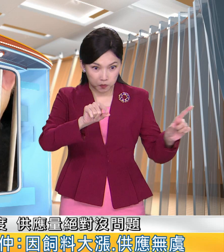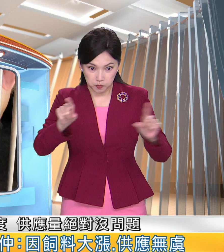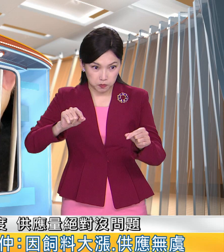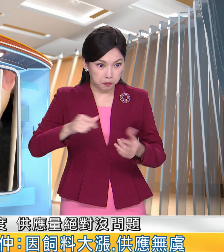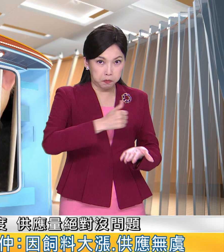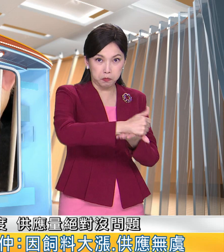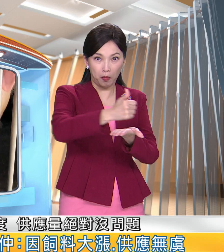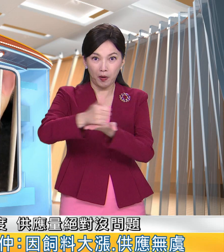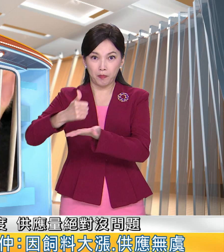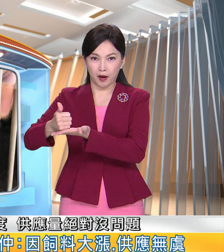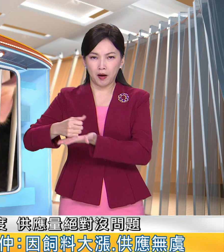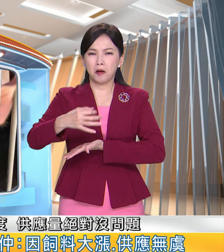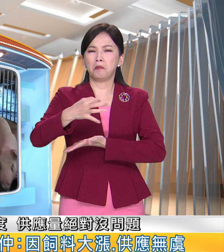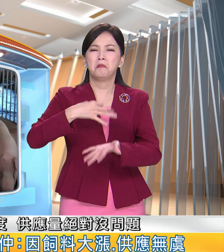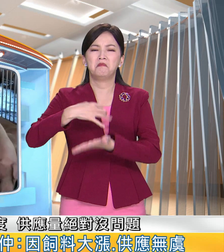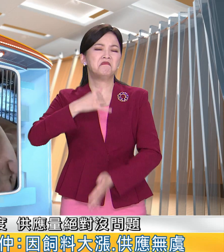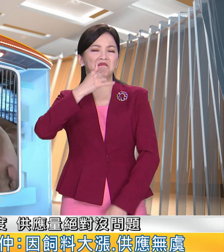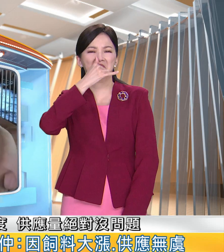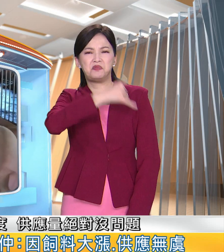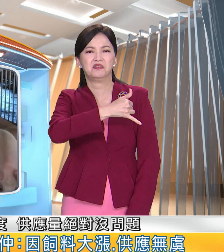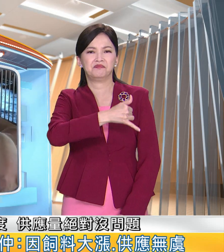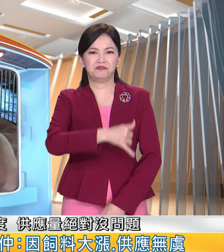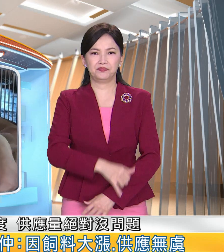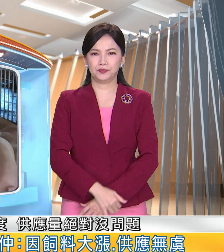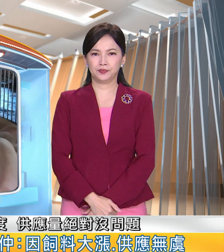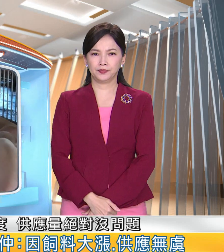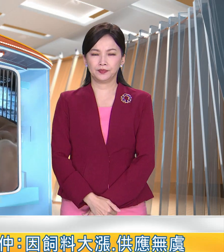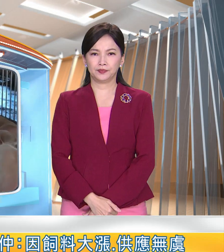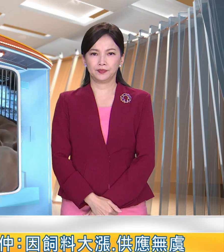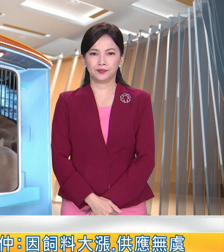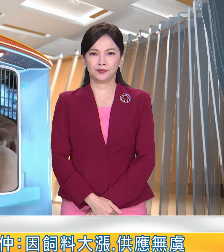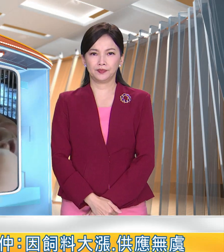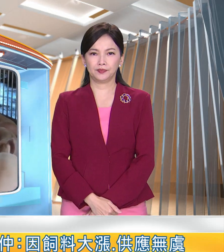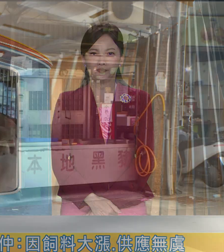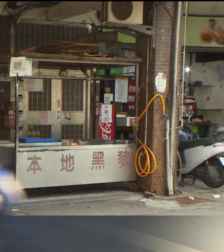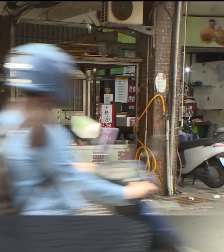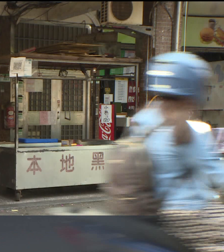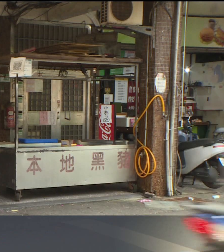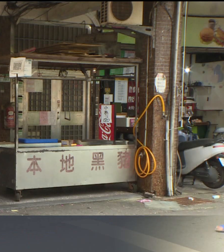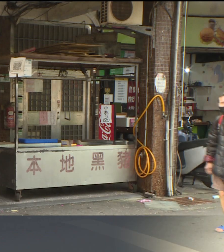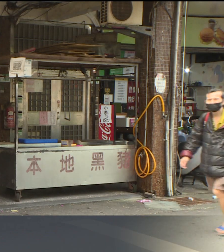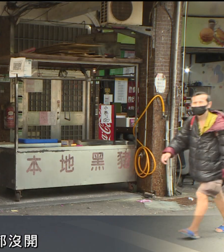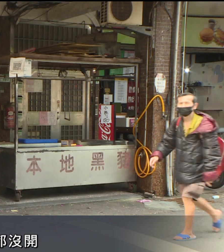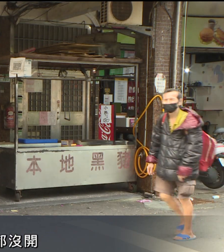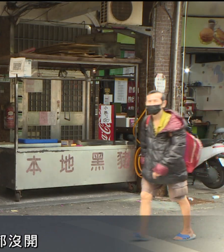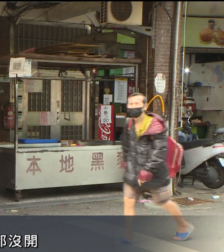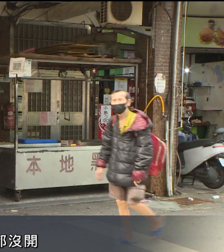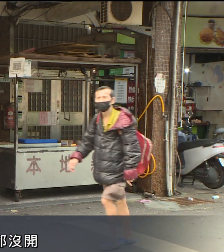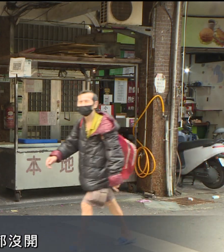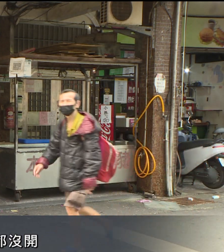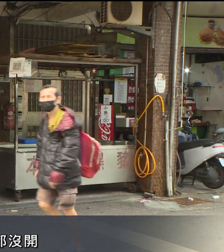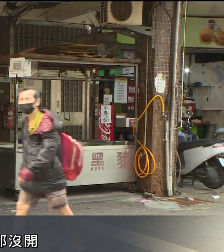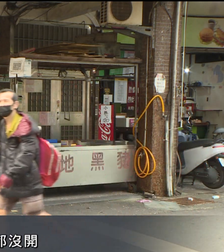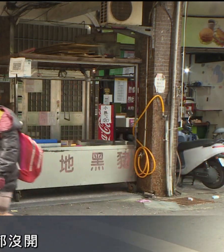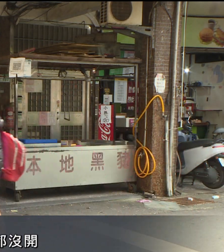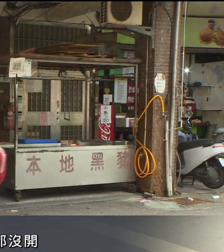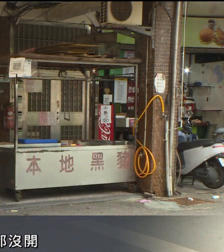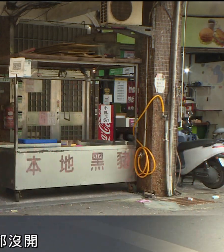度，供应量绝对没有问题。 来到市场走一圈，周一猪肉摊全部都没